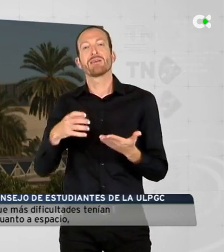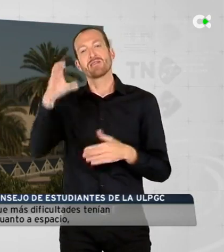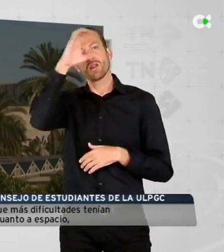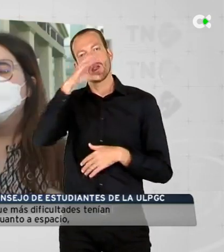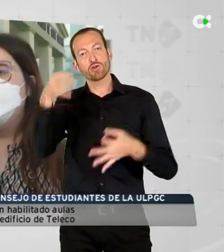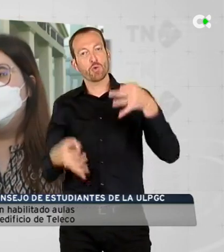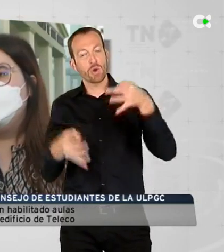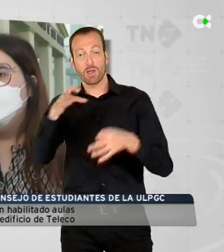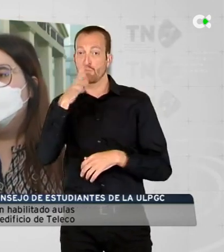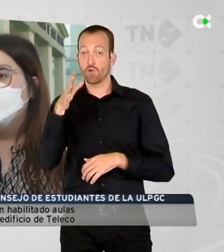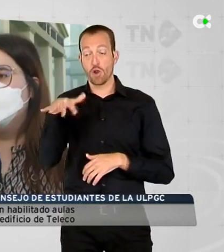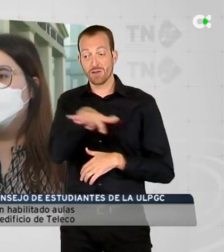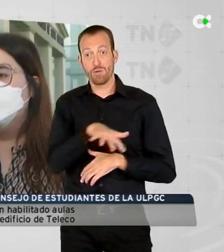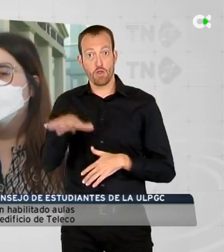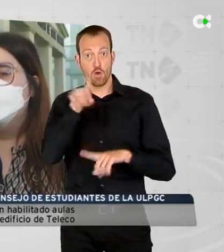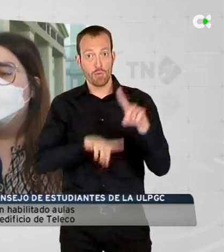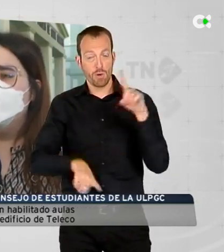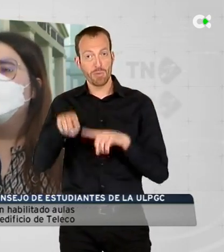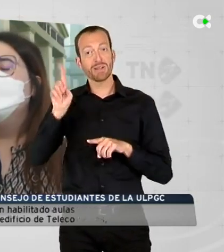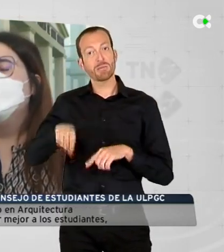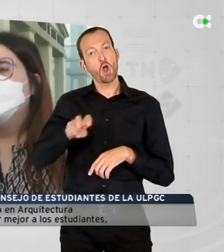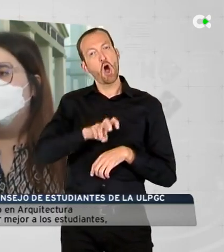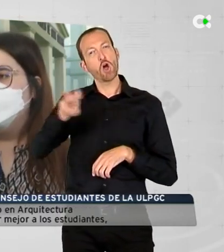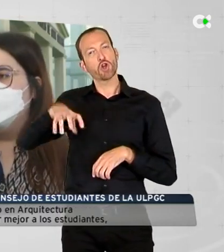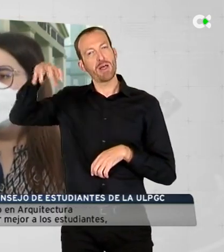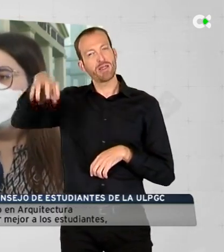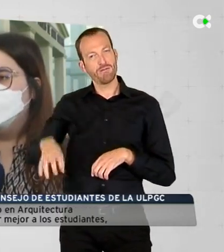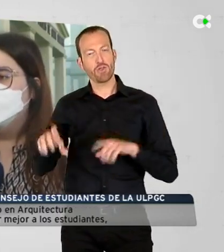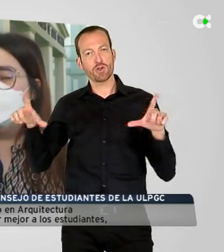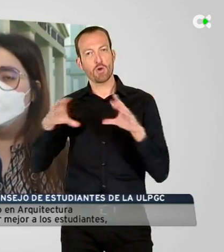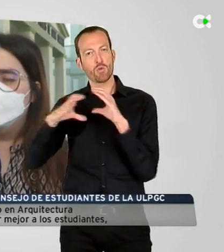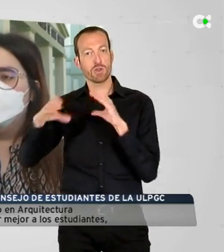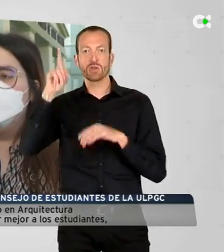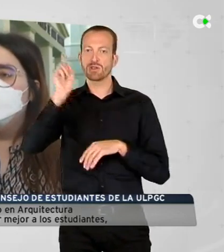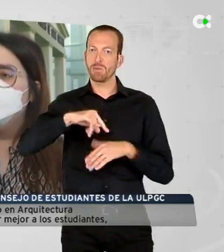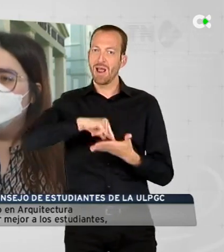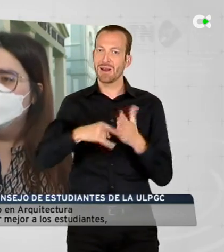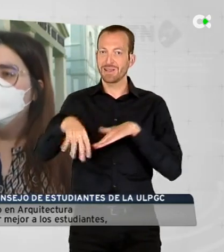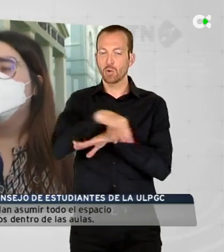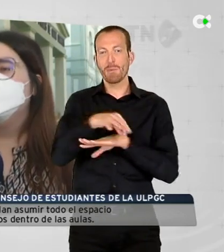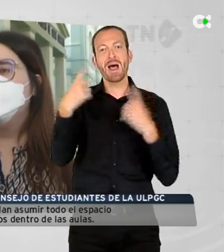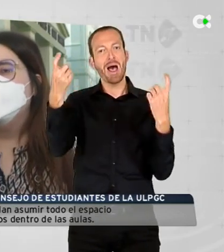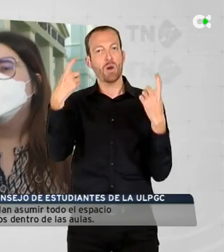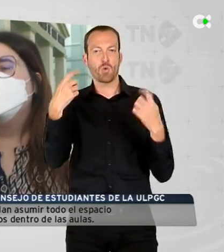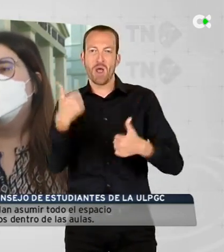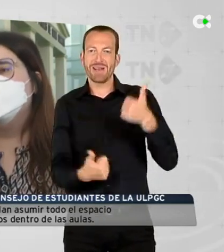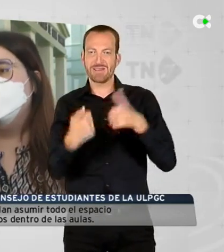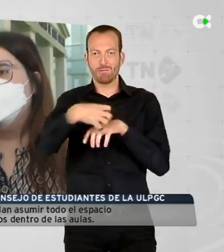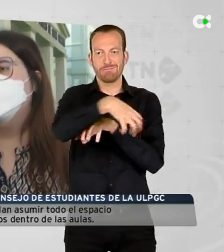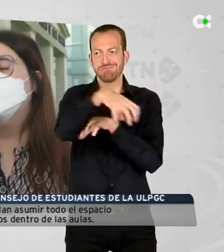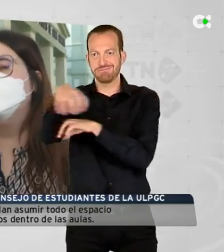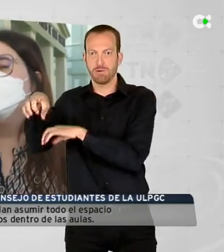cuanto a espacio se ha habilitado aulas tanto en el edificio de Teleco como en la arquitectura para que se restituya mejor a los estudiantes para que sí que puedan